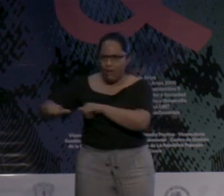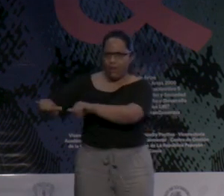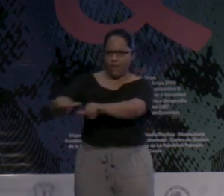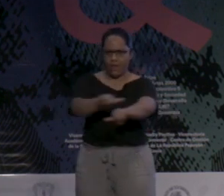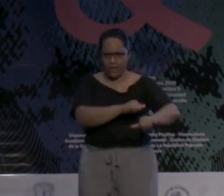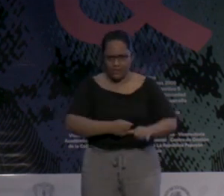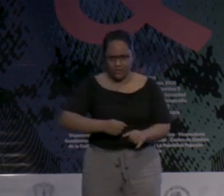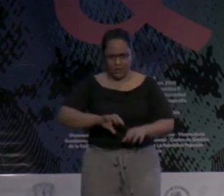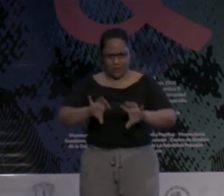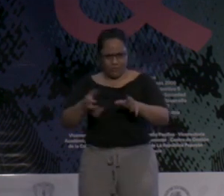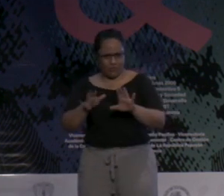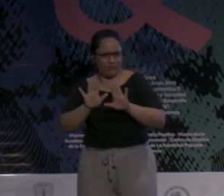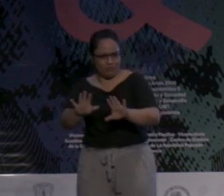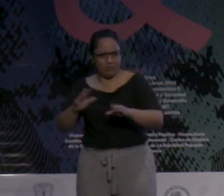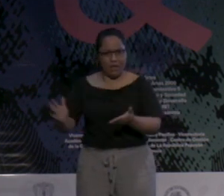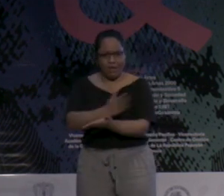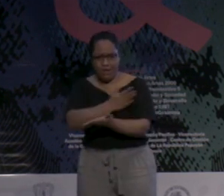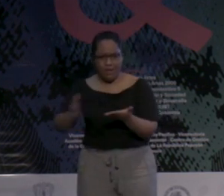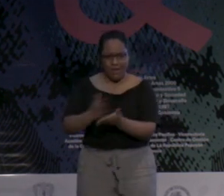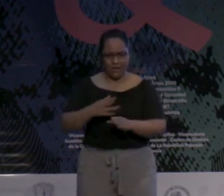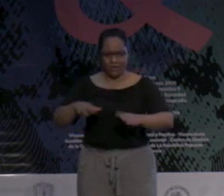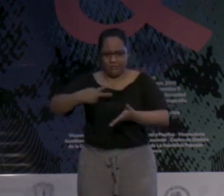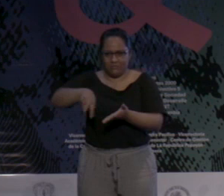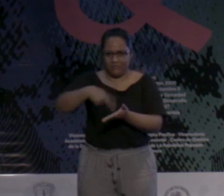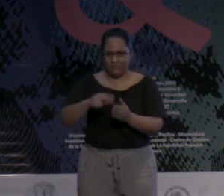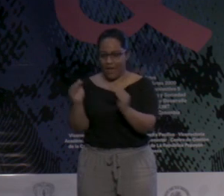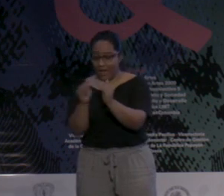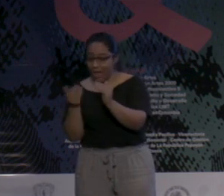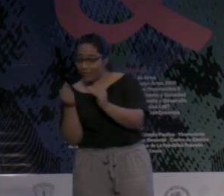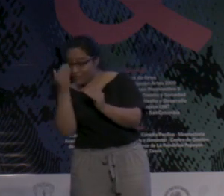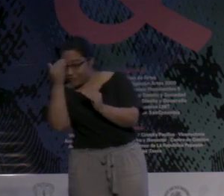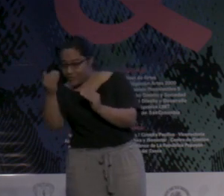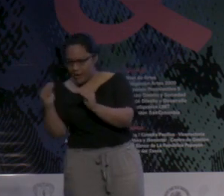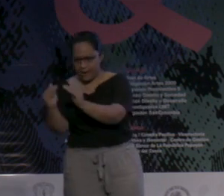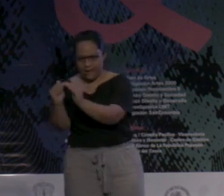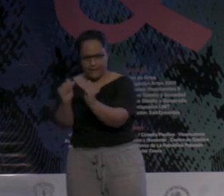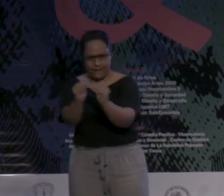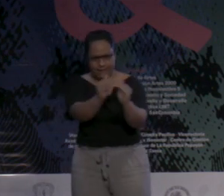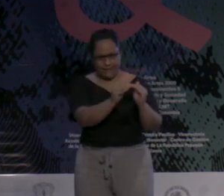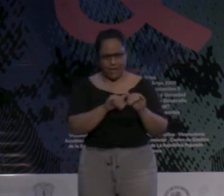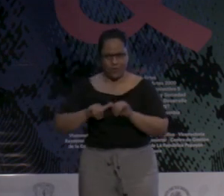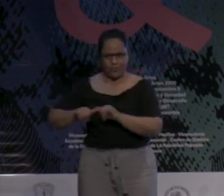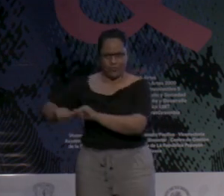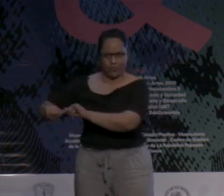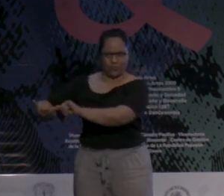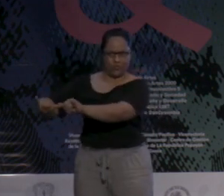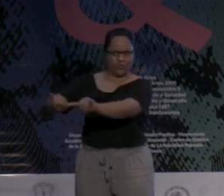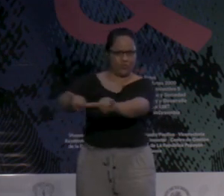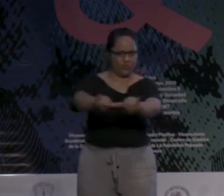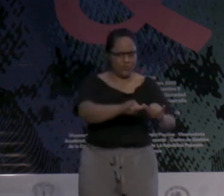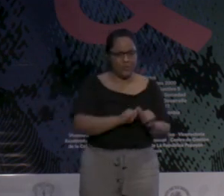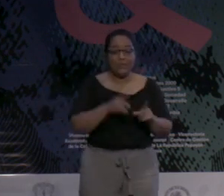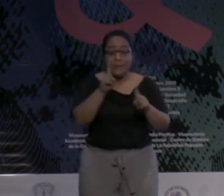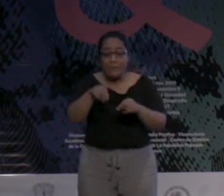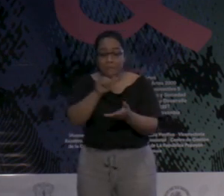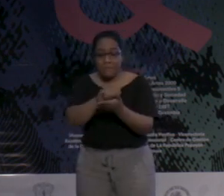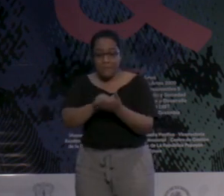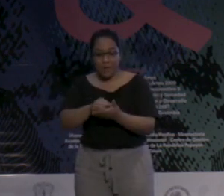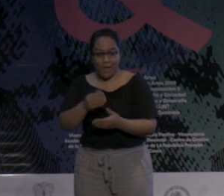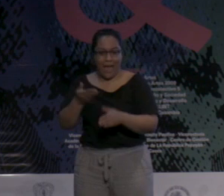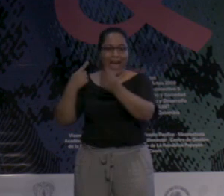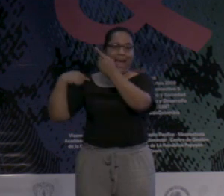música altamente homogénea al consumismo frente a unas viviendas de interés social completamente homogéneas, siguiendo el ritmo del candidato heredero